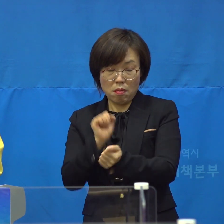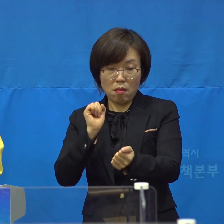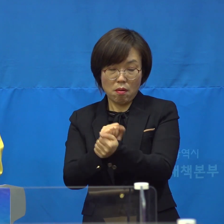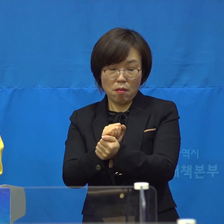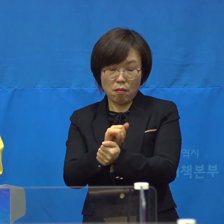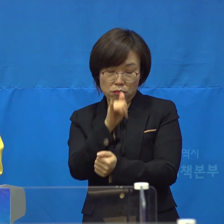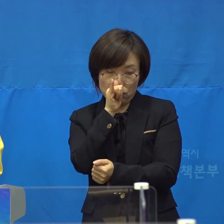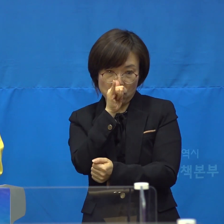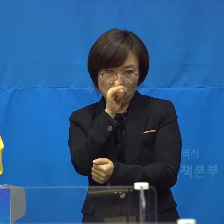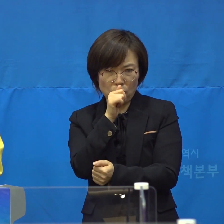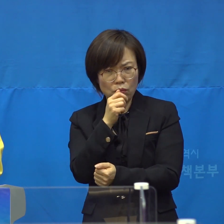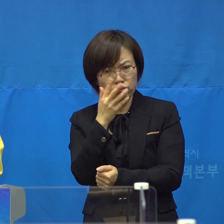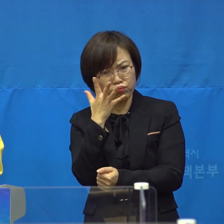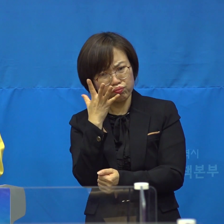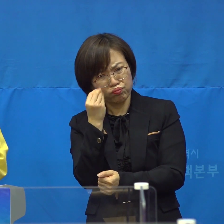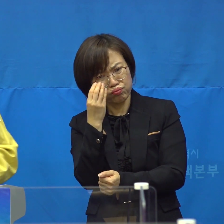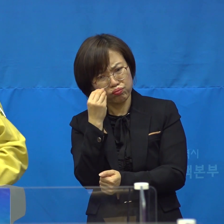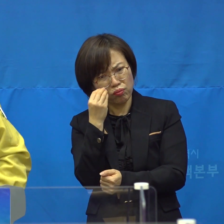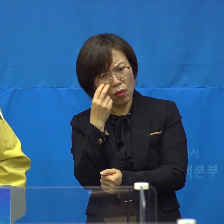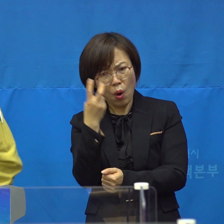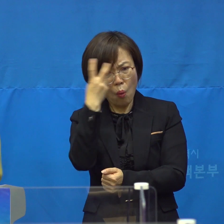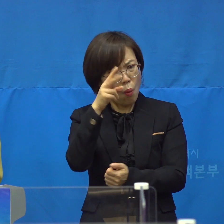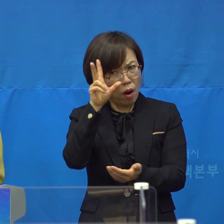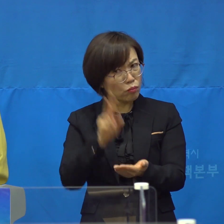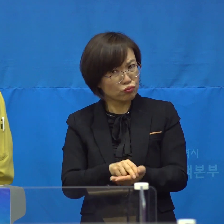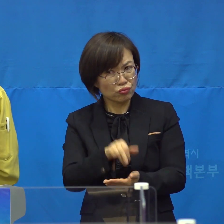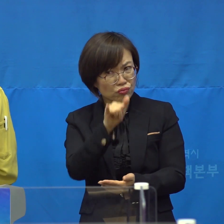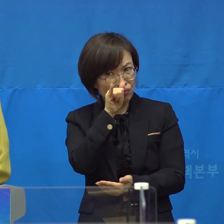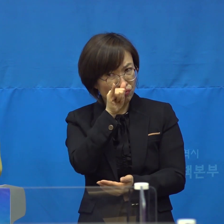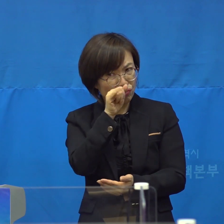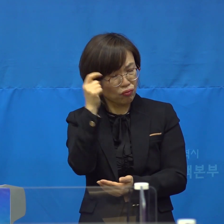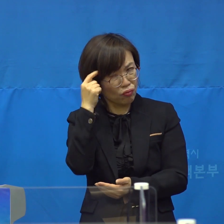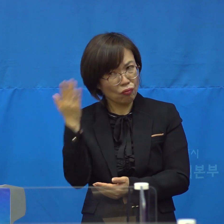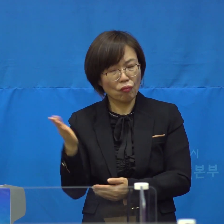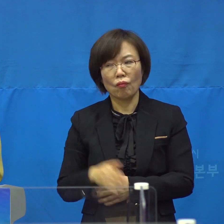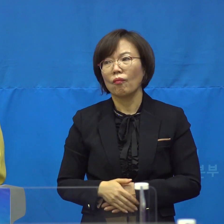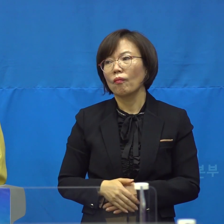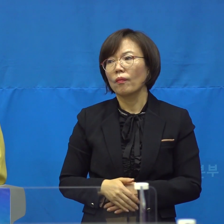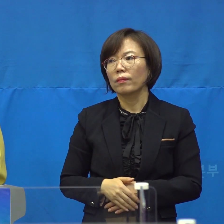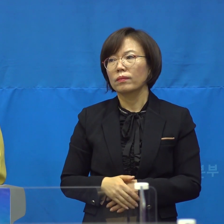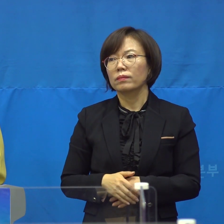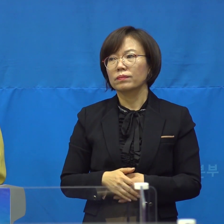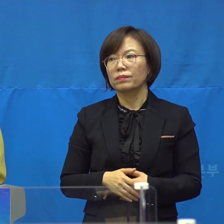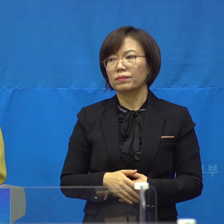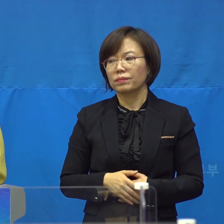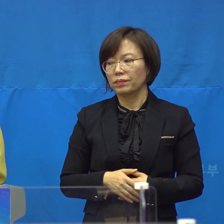않을 텐데 관리나 뭐 이런 거에 좀 문제가 있는 거 혹시 아닌가요?